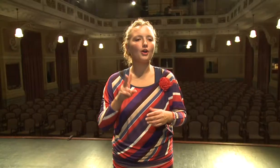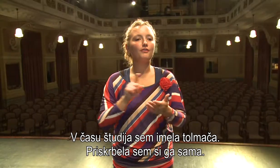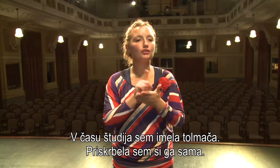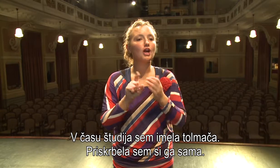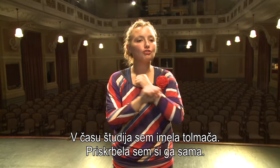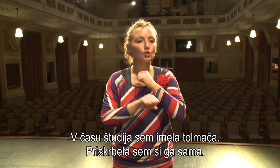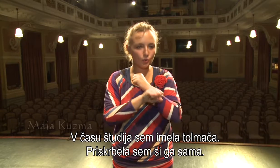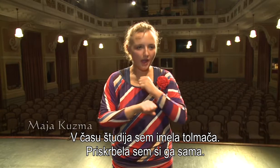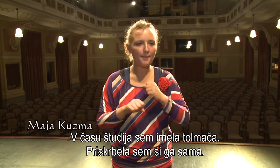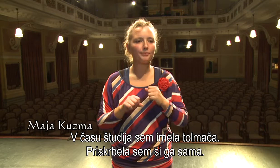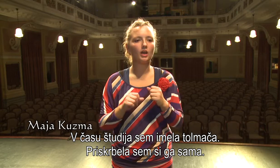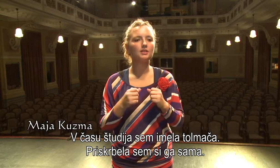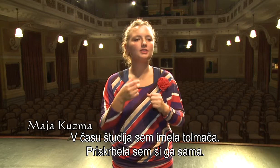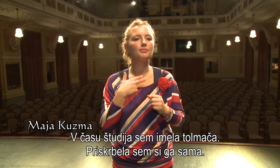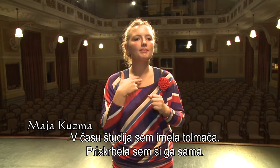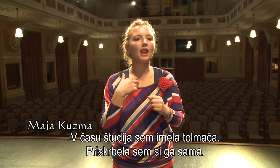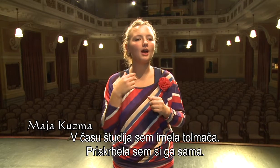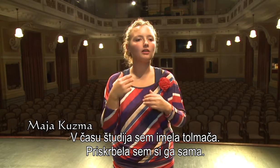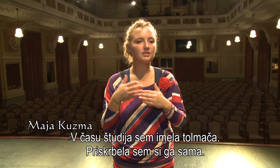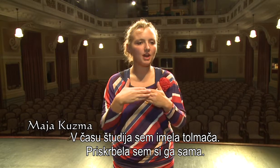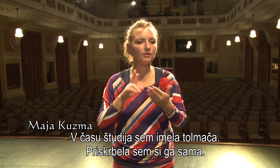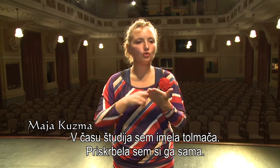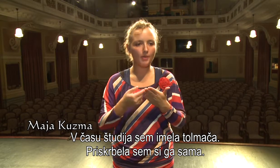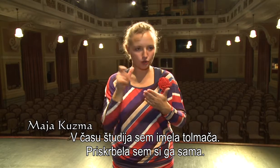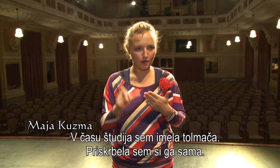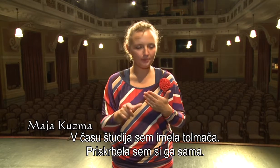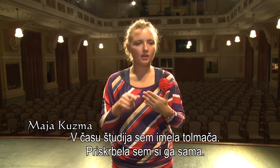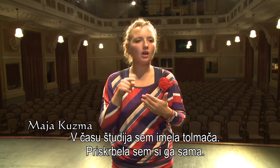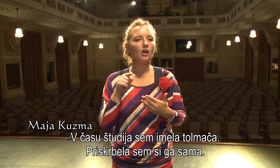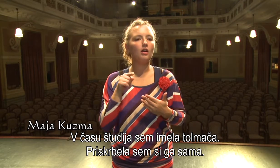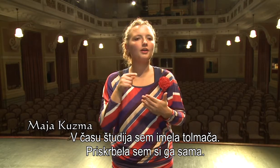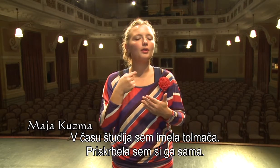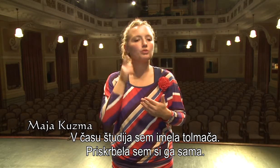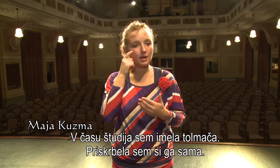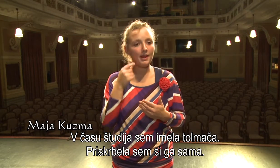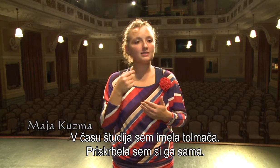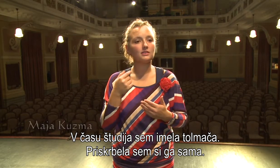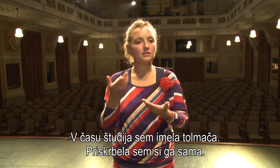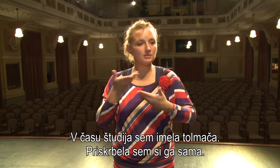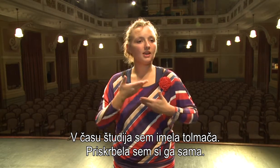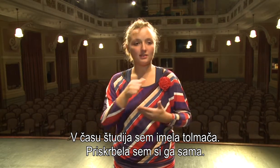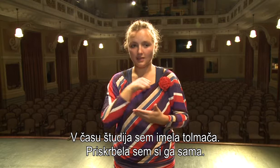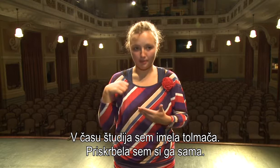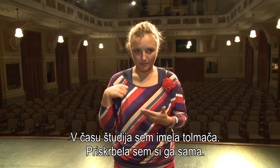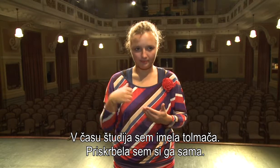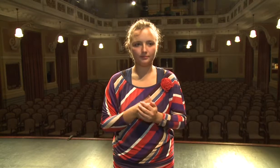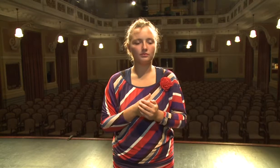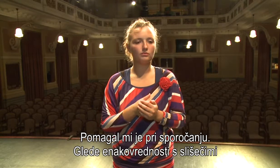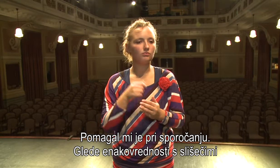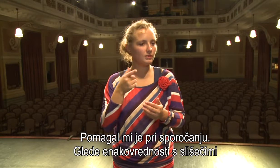V času študija, da bi imela zraven tolmača, poskrbela sem si ga sama. Se